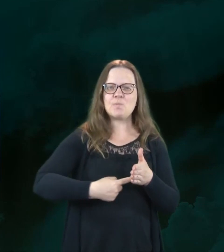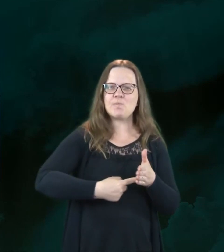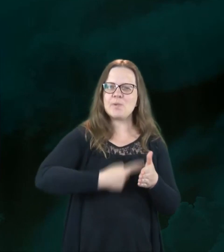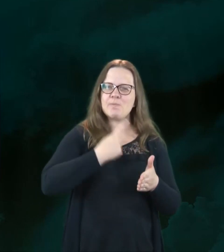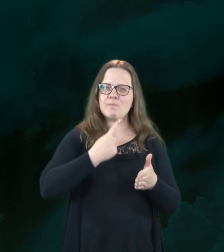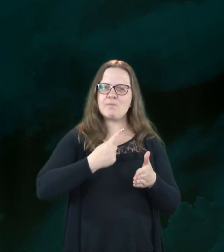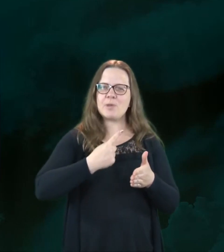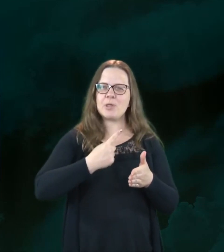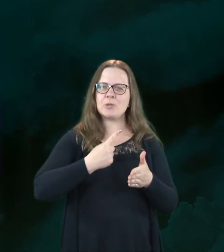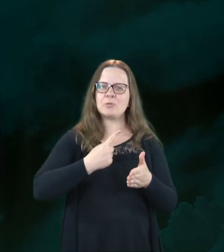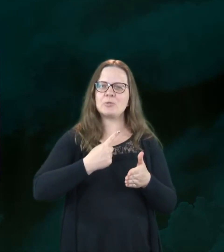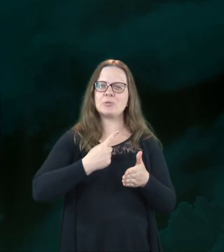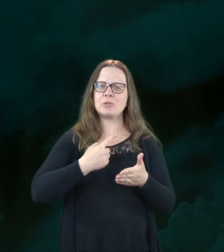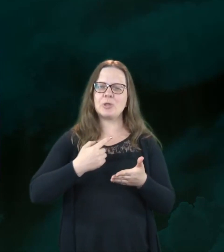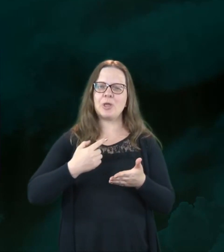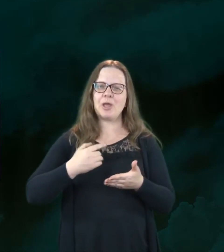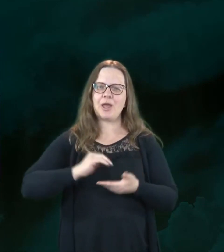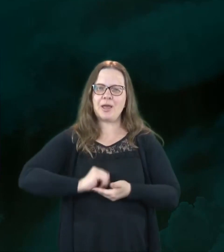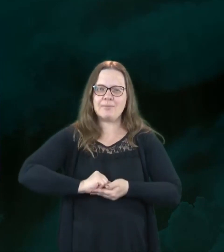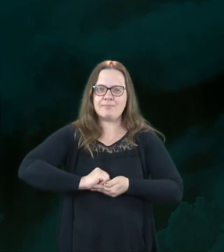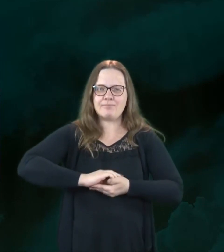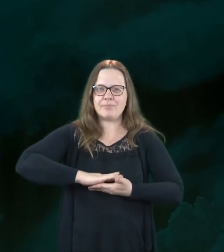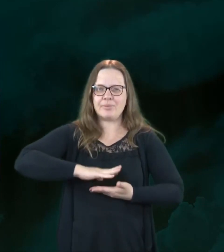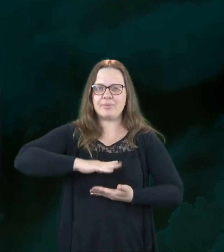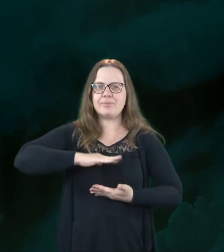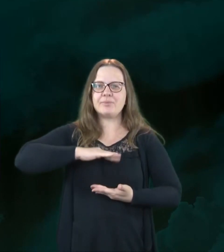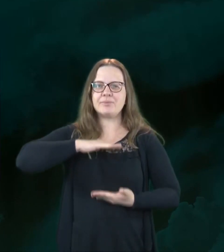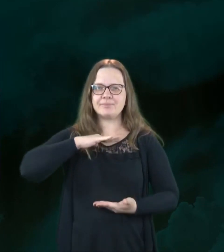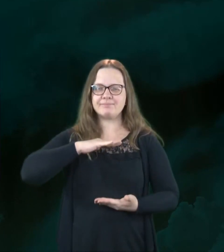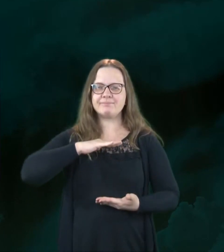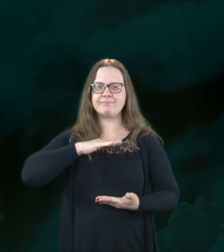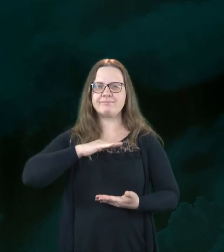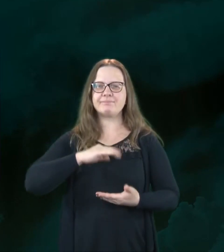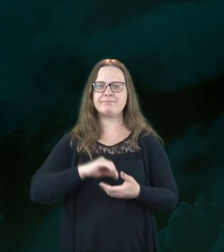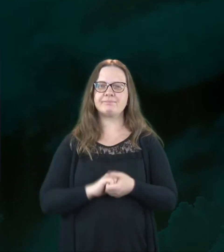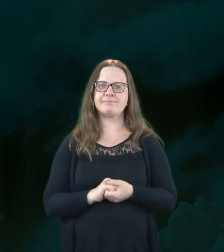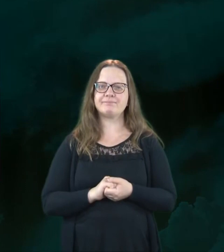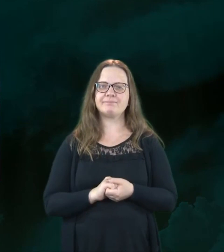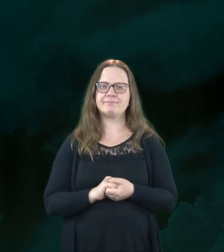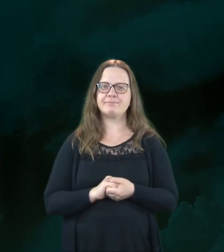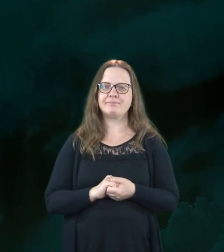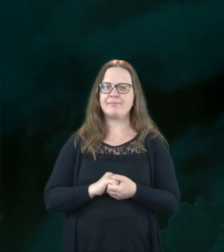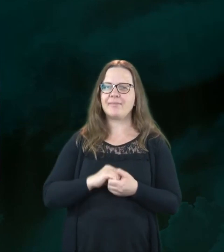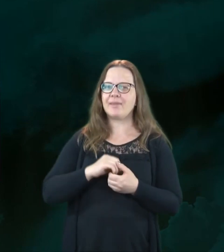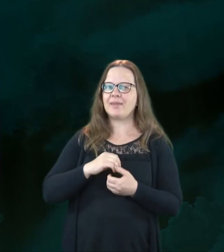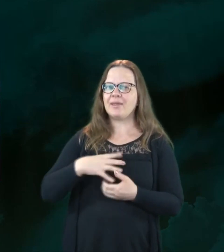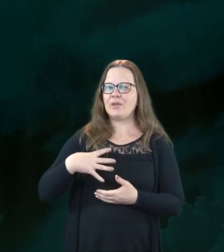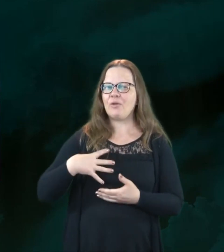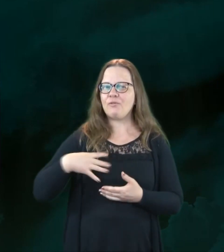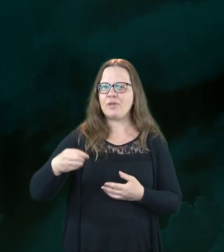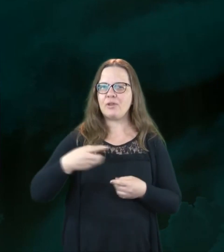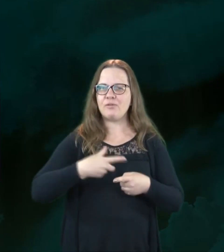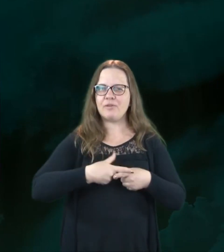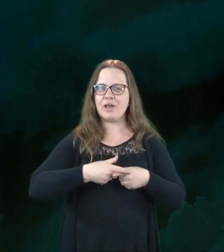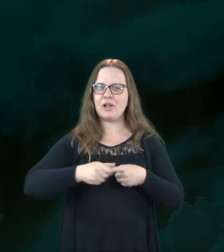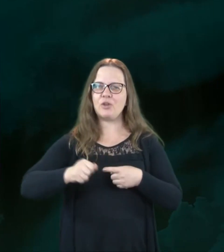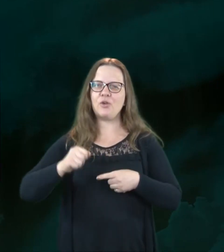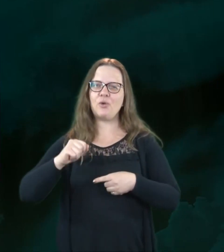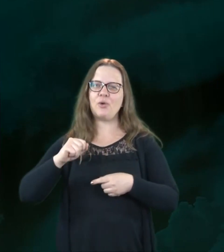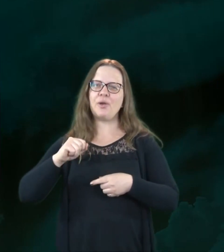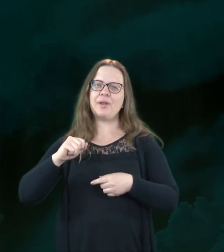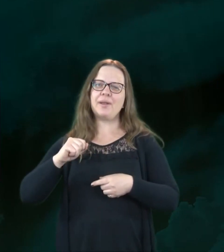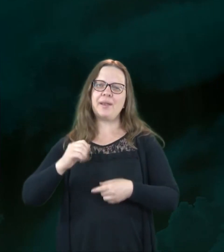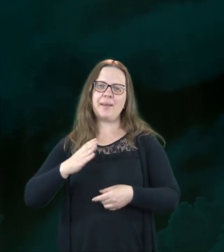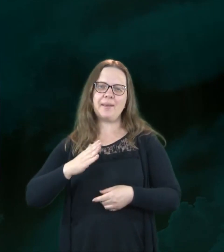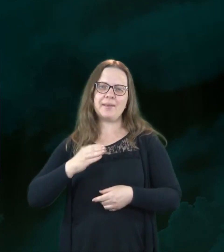a serem enchidos pela vida e natureza de Deus. Que a plena filiação aconteça em nós, esse grupo